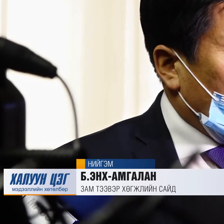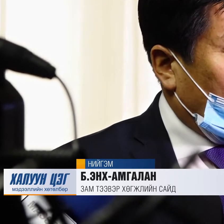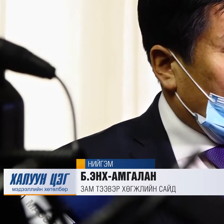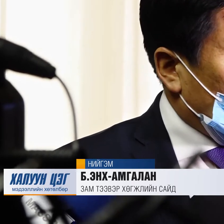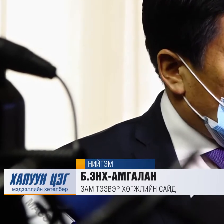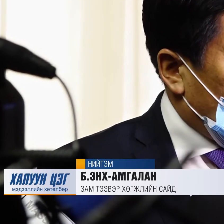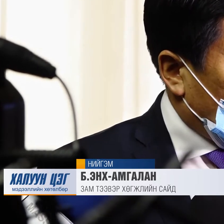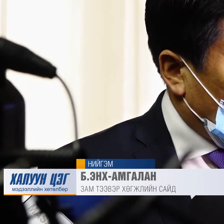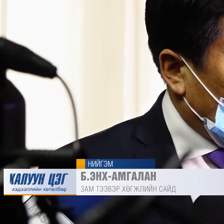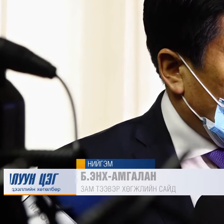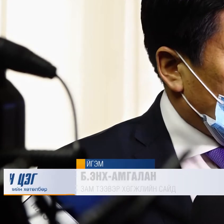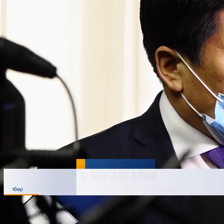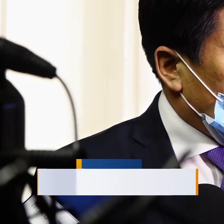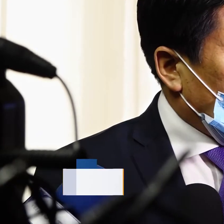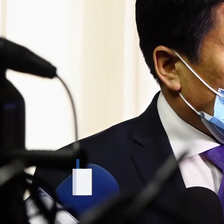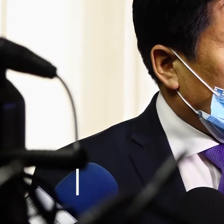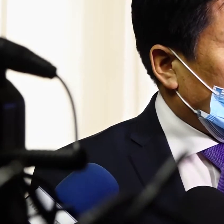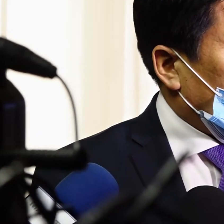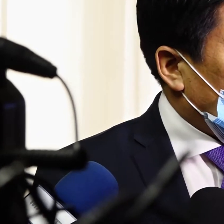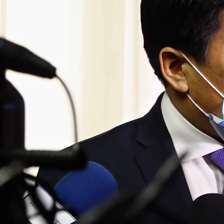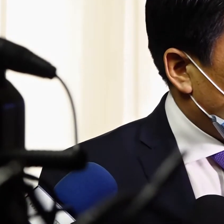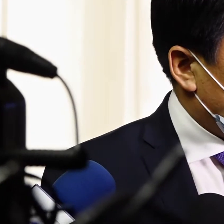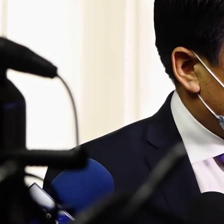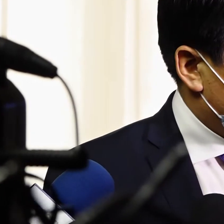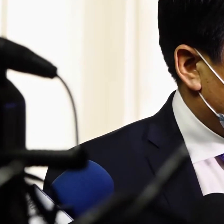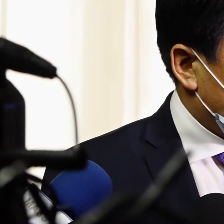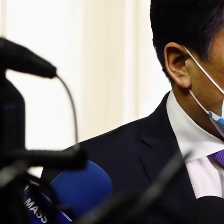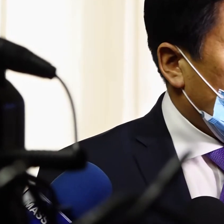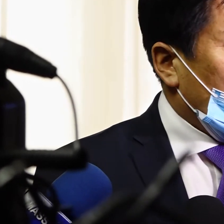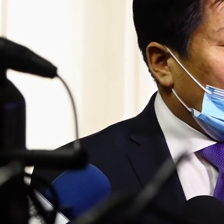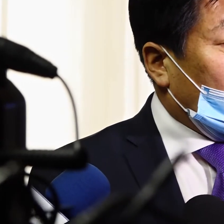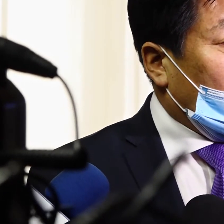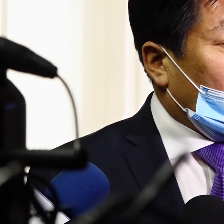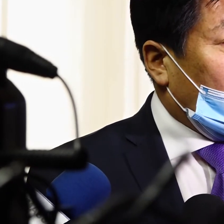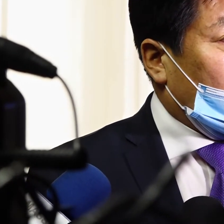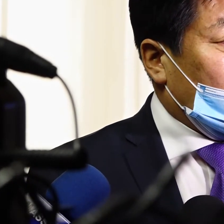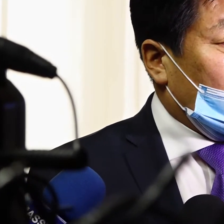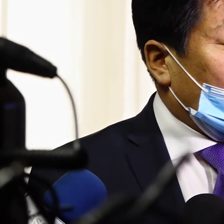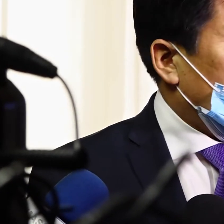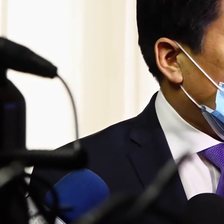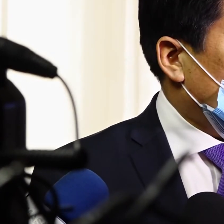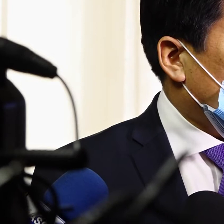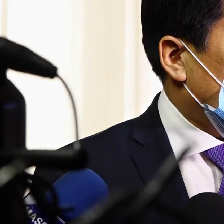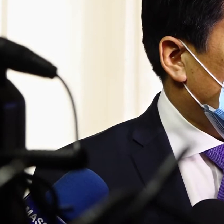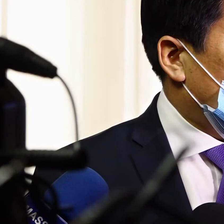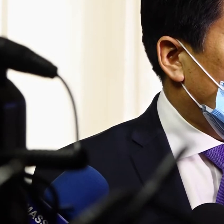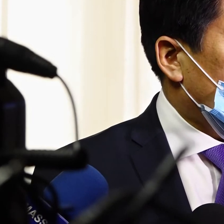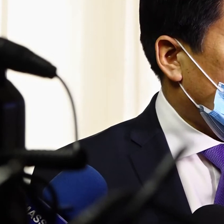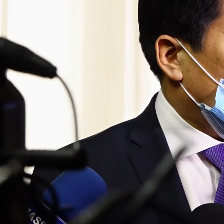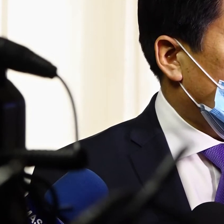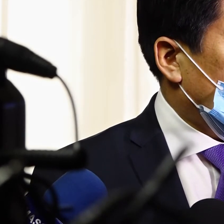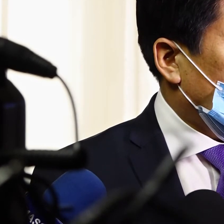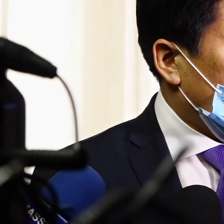өгөө. Гарсан гүйцэтгэлийнхэн дагуу Азийн хөгжлийн банк тухайн компани дансан мөнгө шилжүүлж байгаа учраас бид нэр энэ Азийн хөгжлийн банкар санхүүжиж байгаа энэ